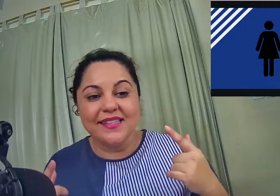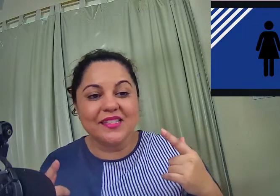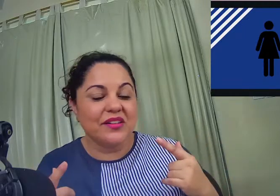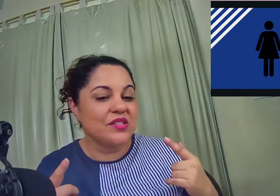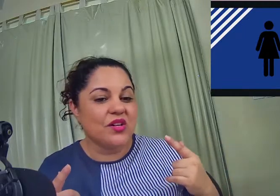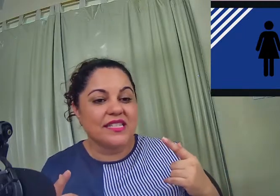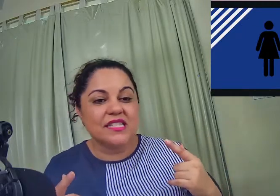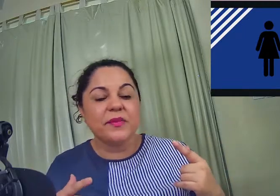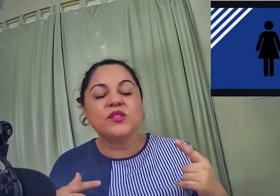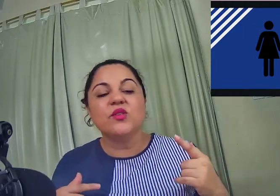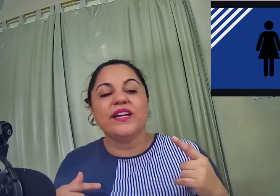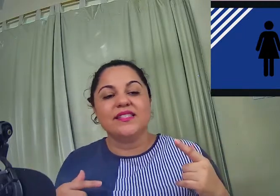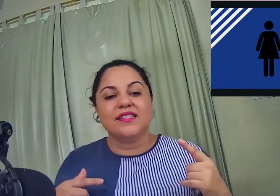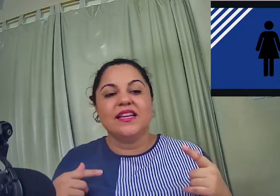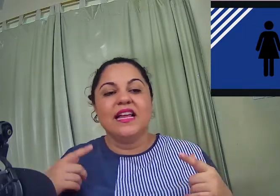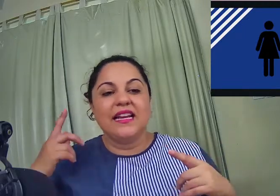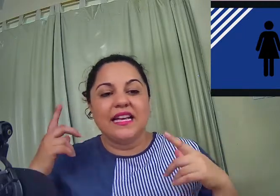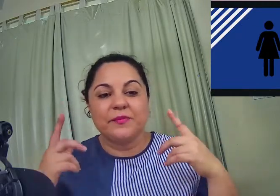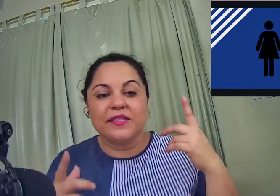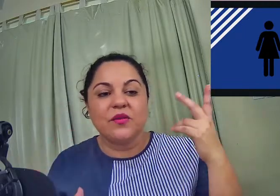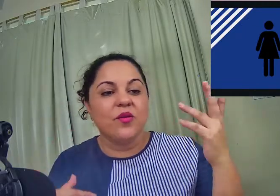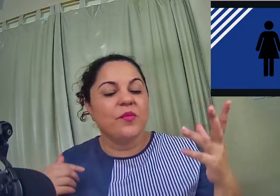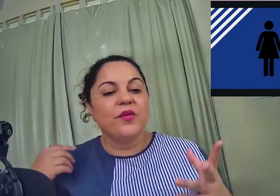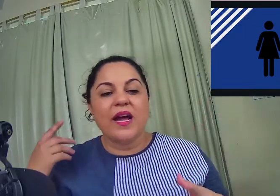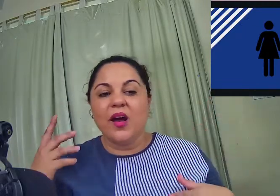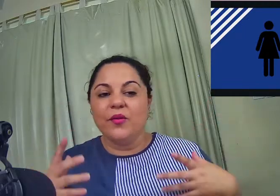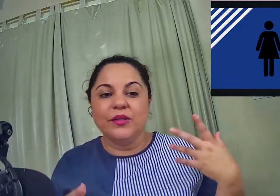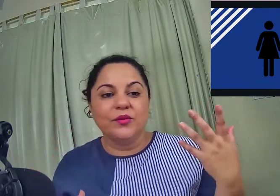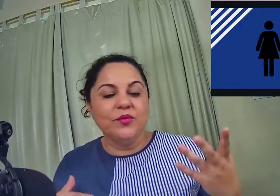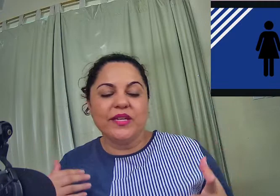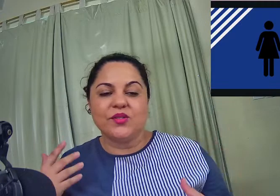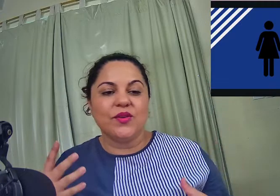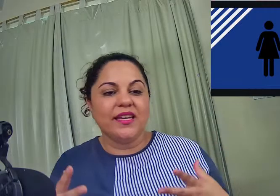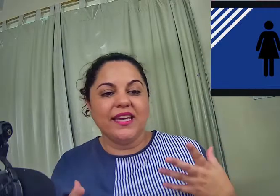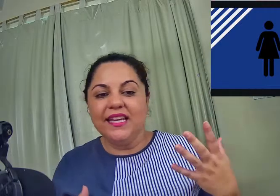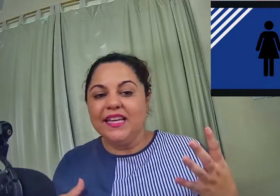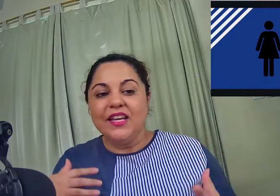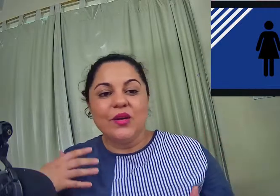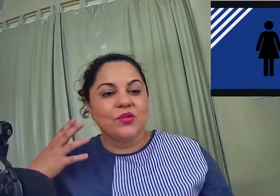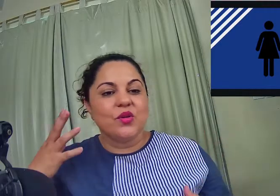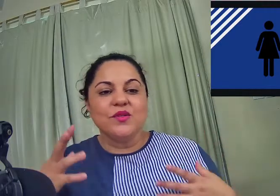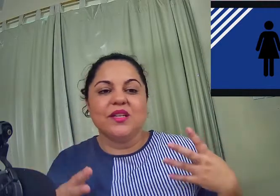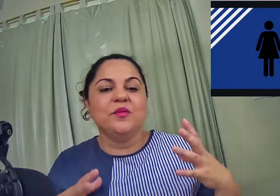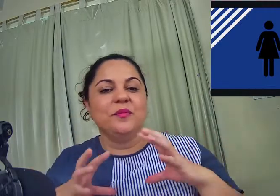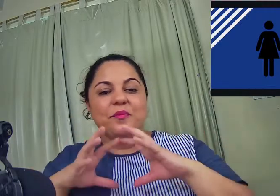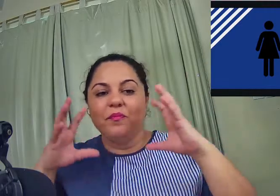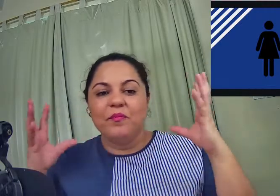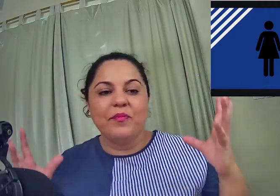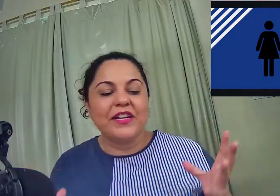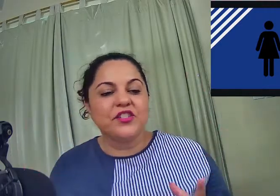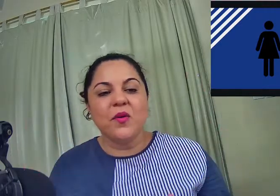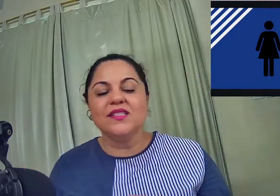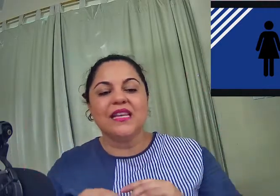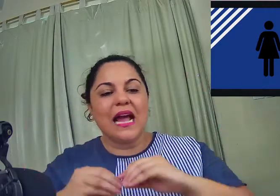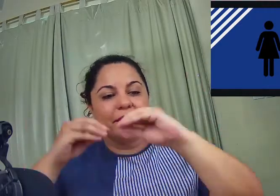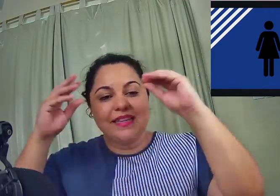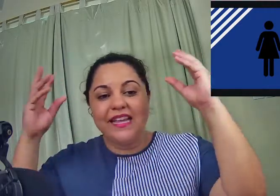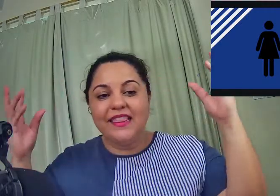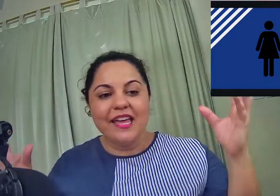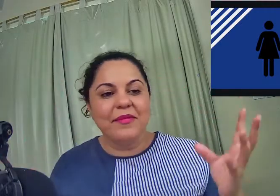nas nossas expressões, na expressão corporal e tudo isso. Aqui eu estou usando para te mostrar, para determinar